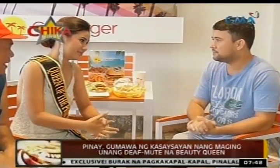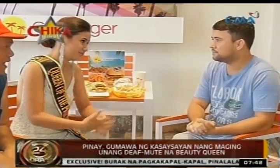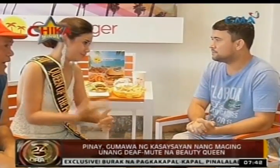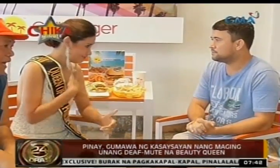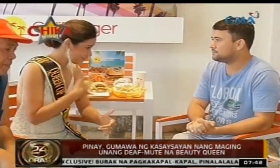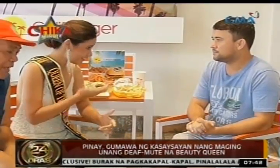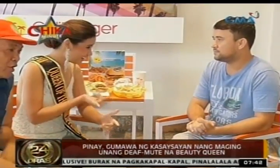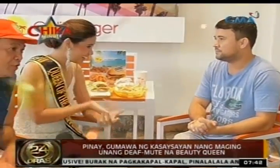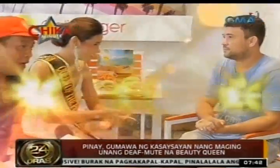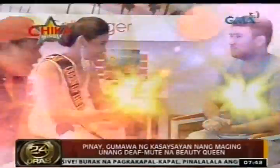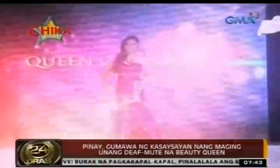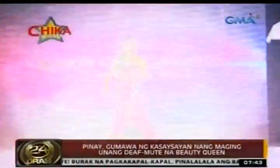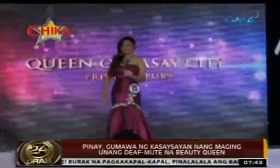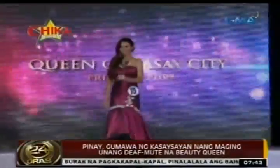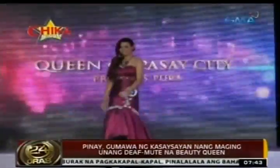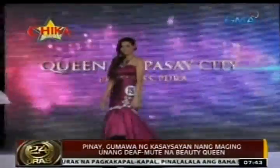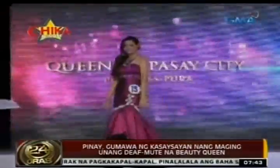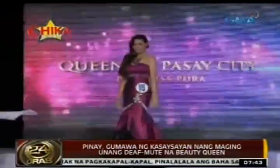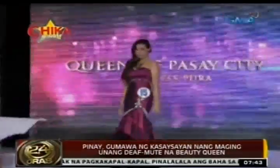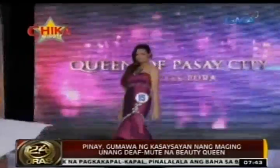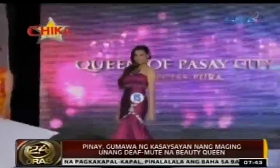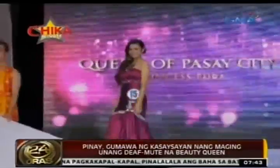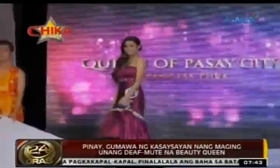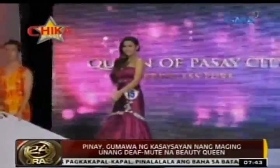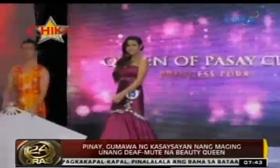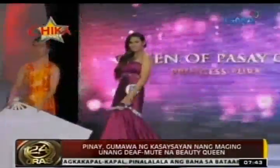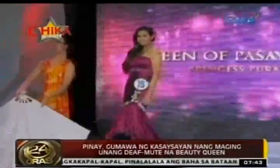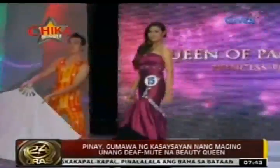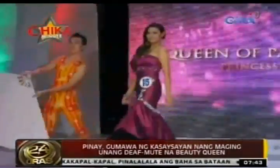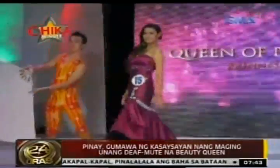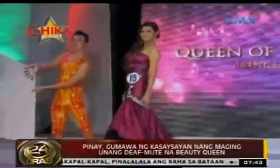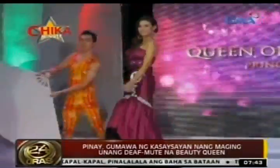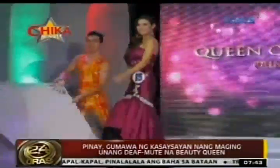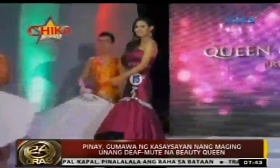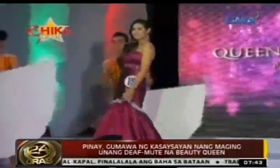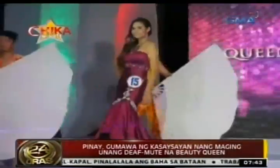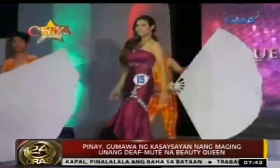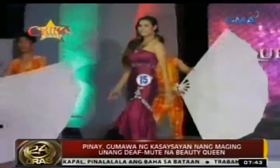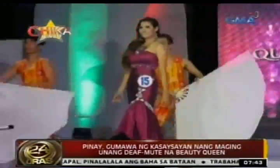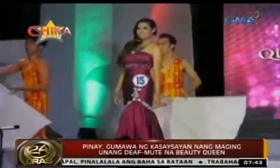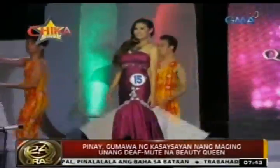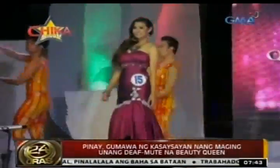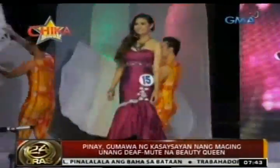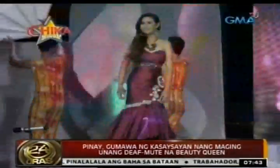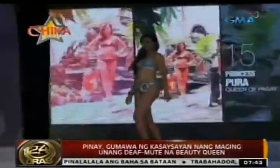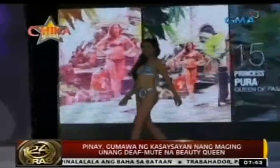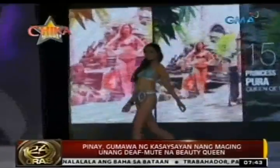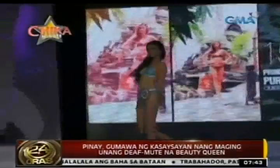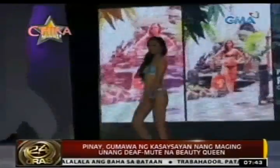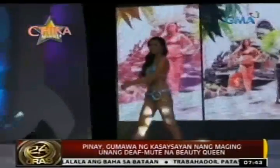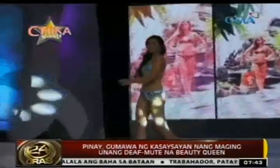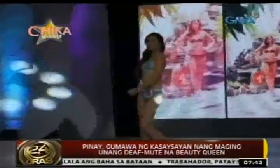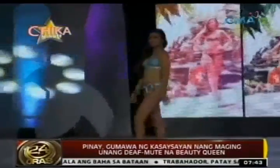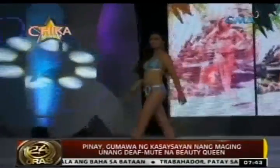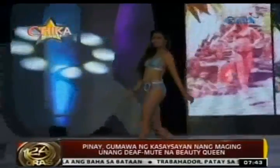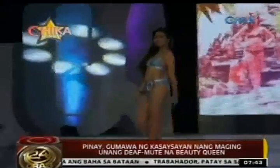of the Philippines. Pinaghahandaan naman niya ngayon ang pagsabak sa Face of the Year International sa Taiwan sa October bilang